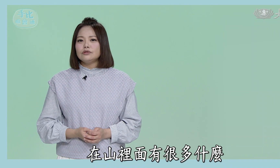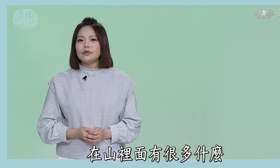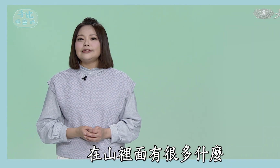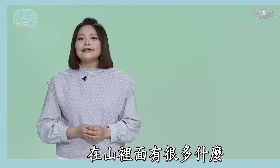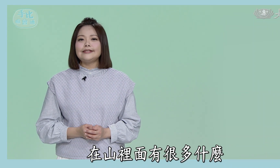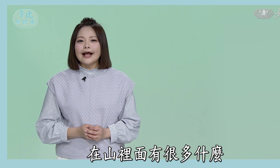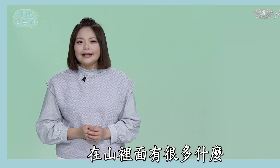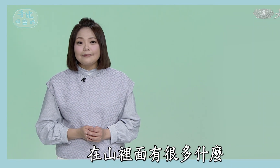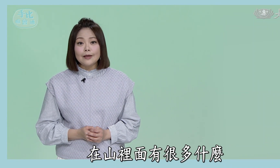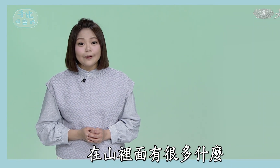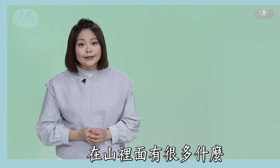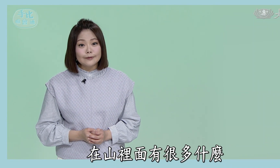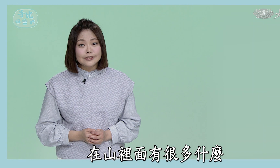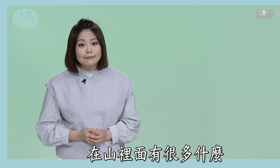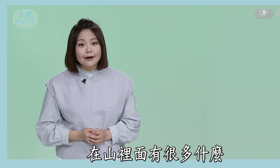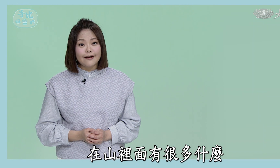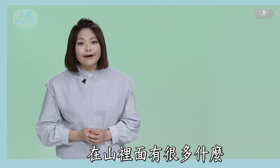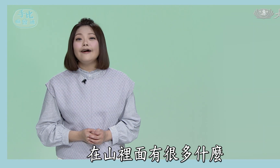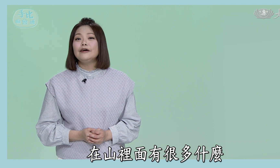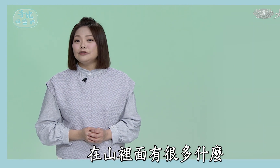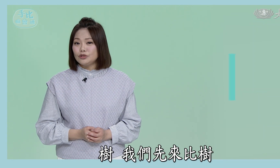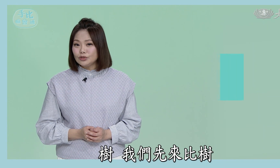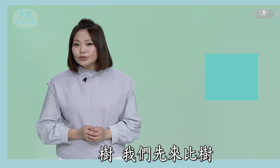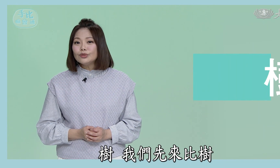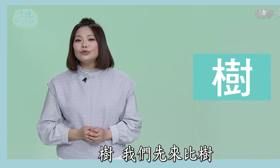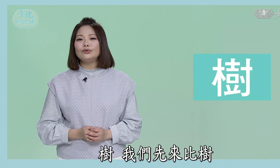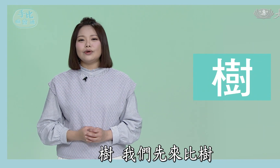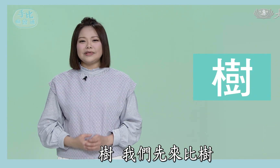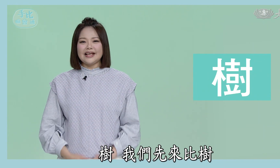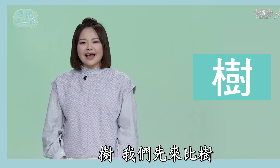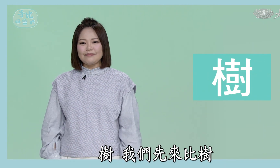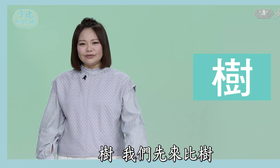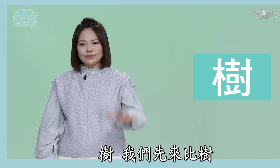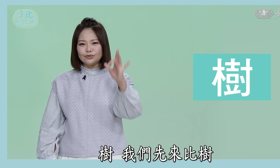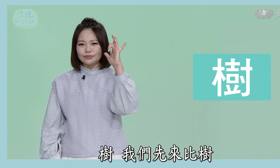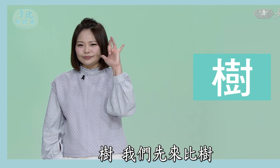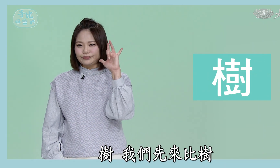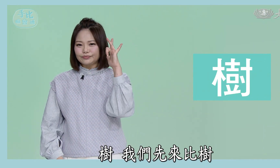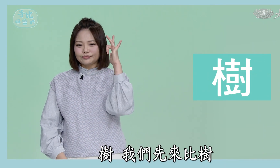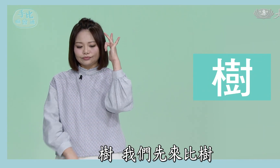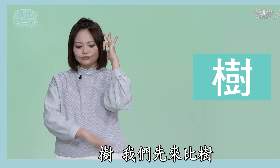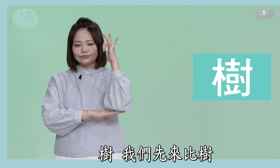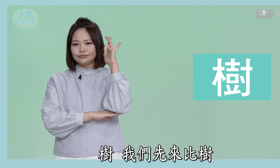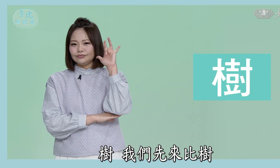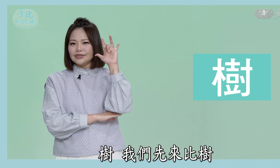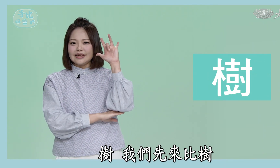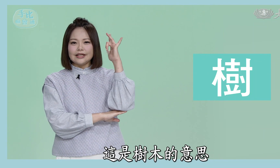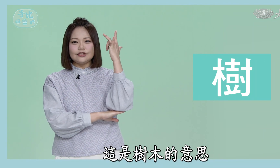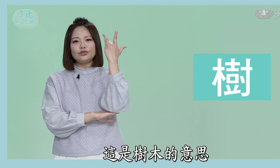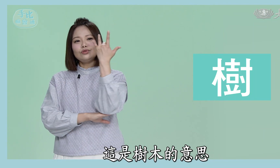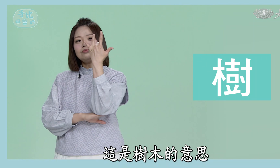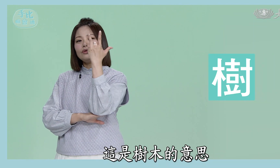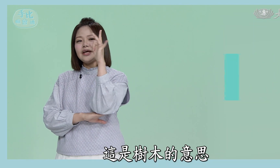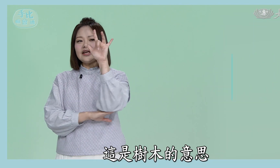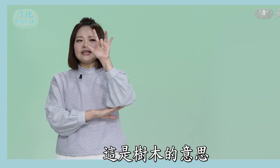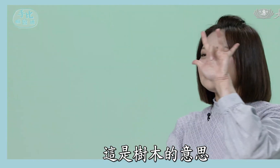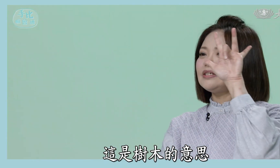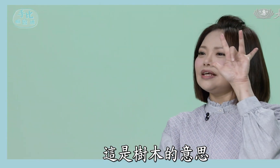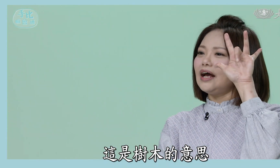以在山里面有很多什么树，我们先来比树，这是树木的意思哦，